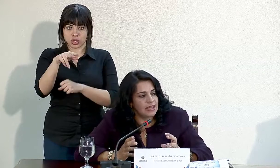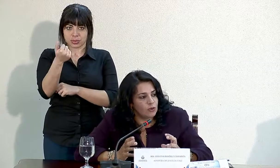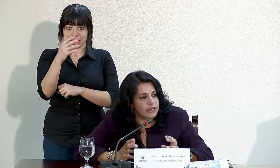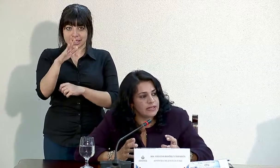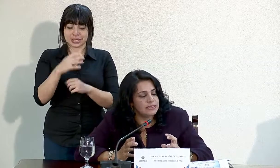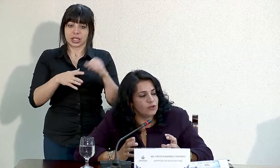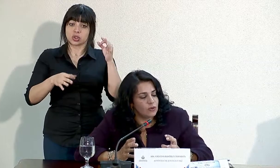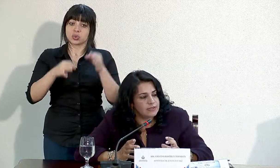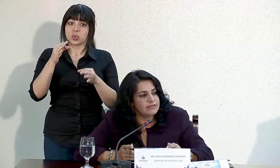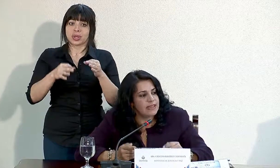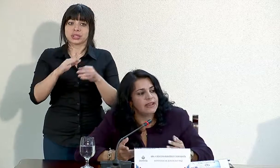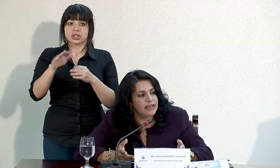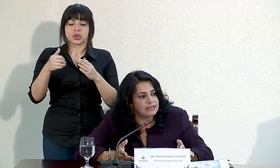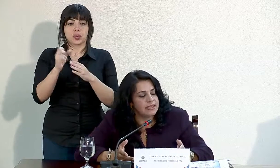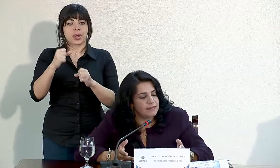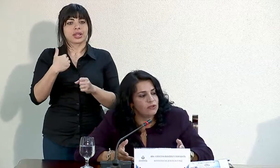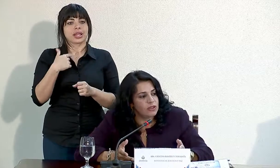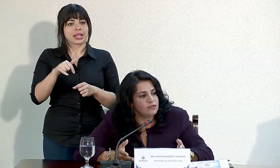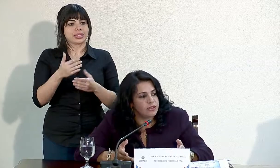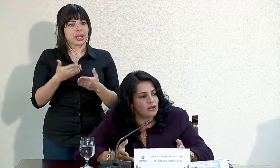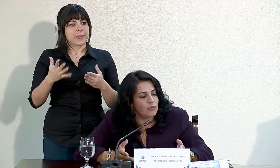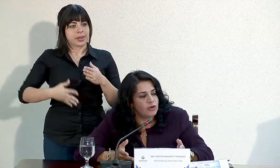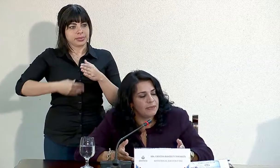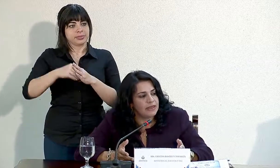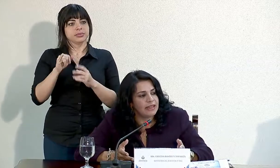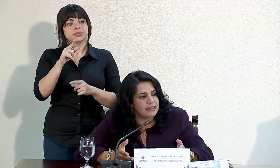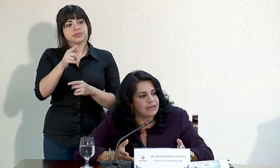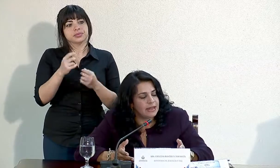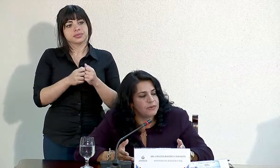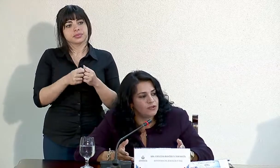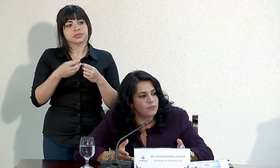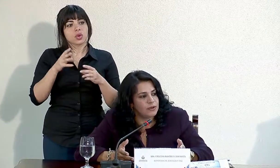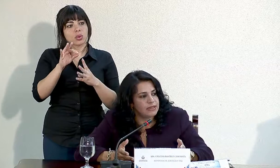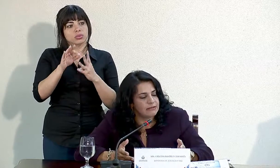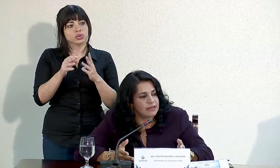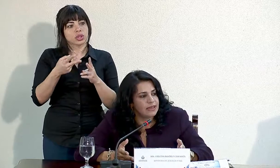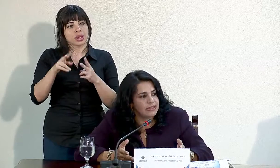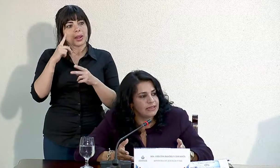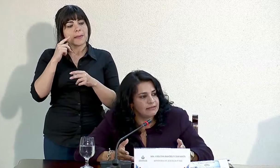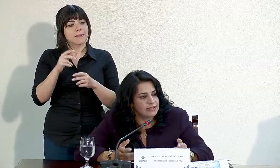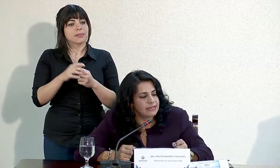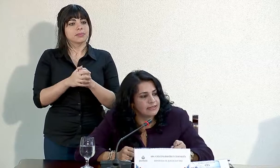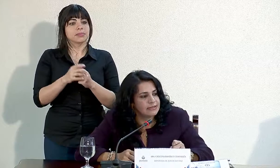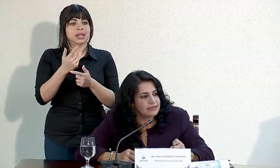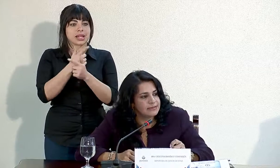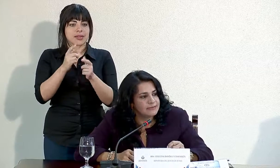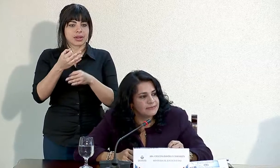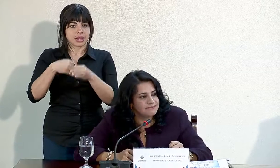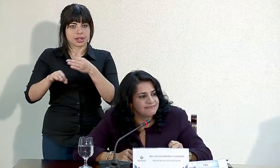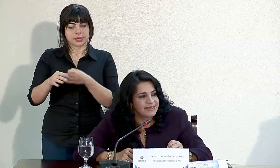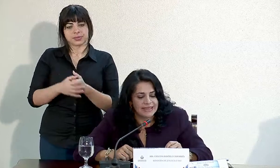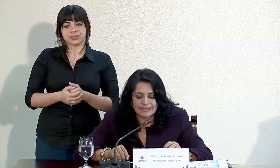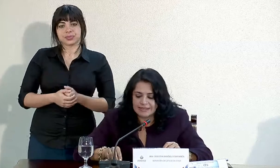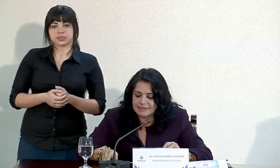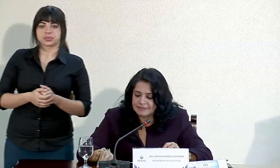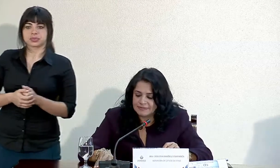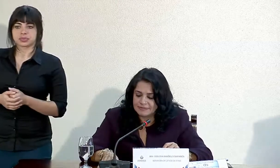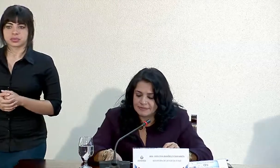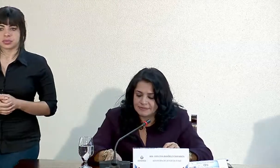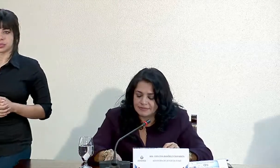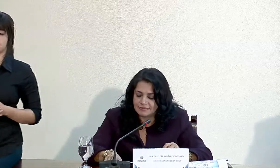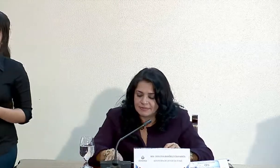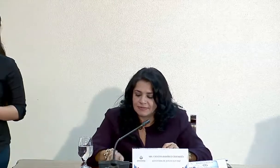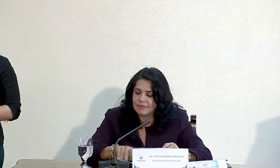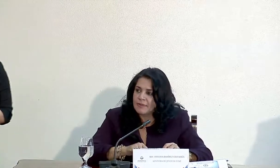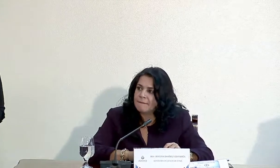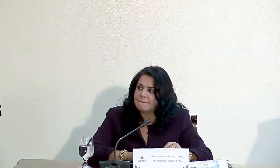y que las juezas y los jueces tengan este elemento adicional como una medida alterna a la prisión privativa de libertad. Manuel Avendaño de Amelia